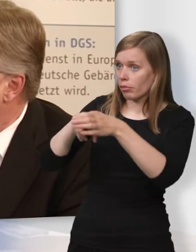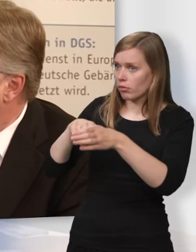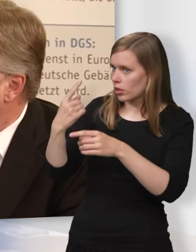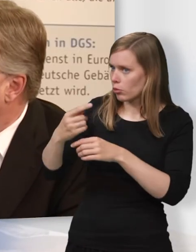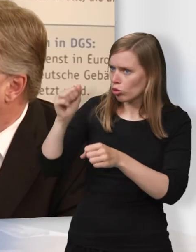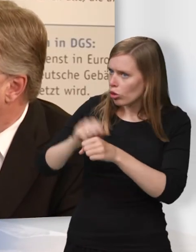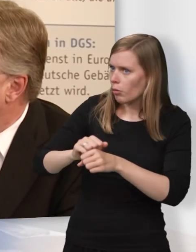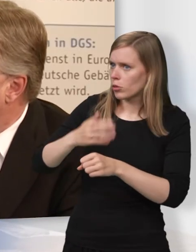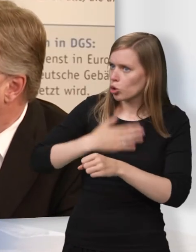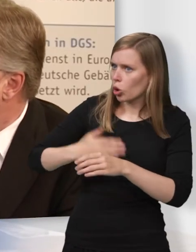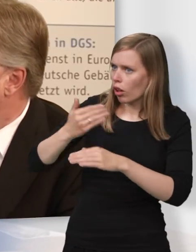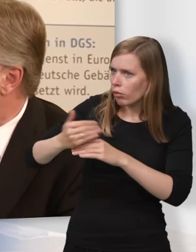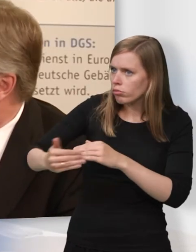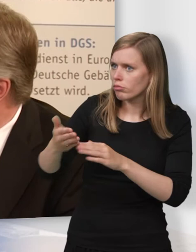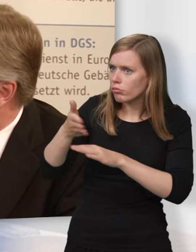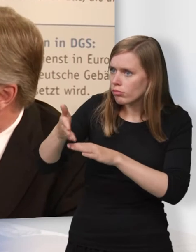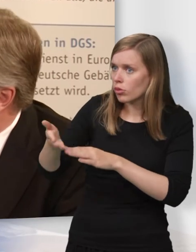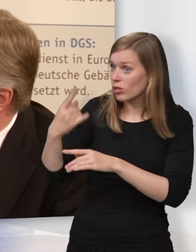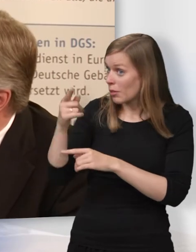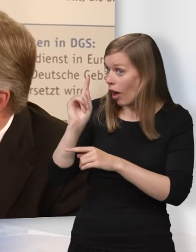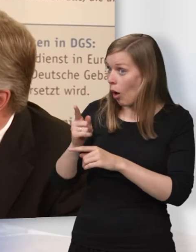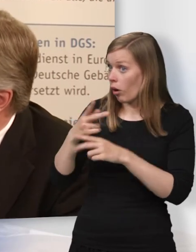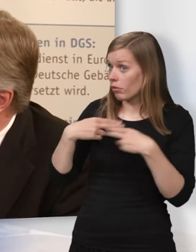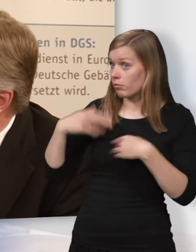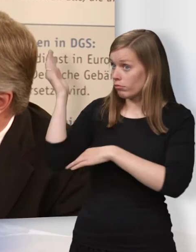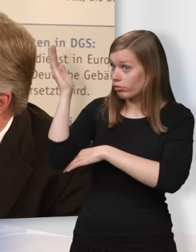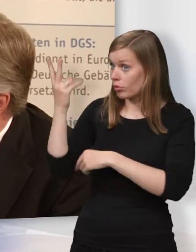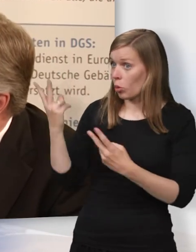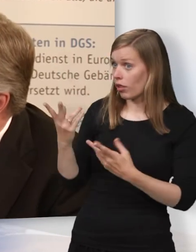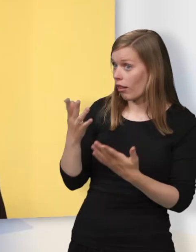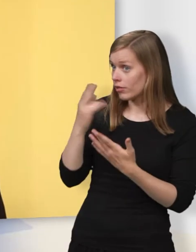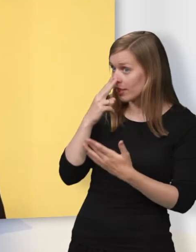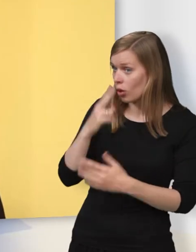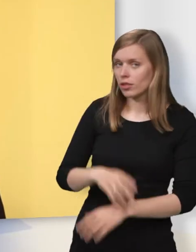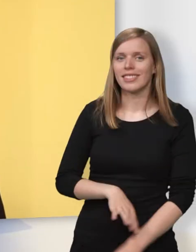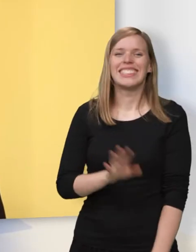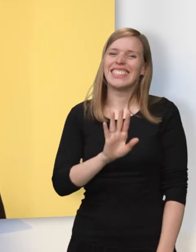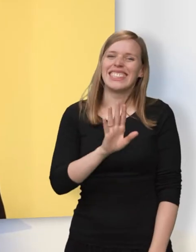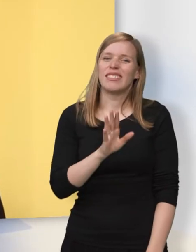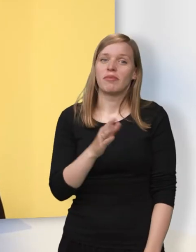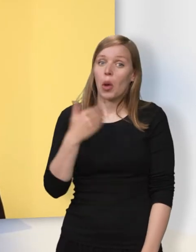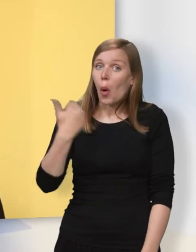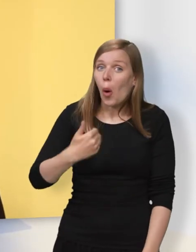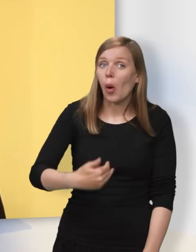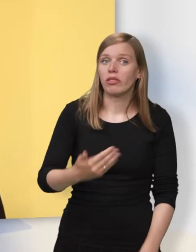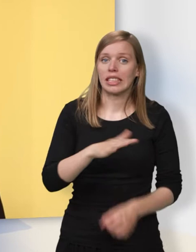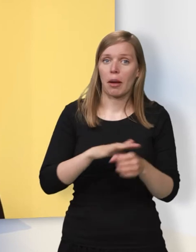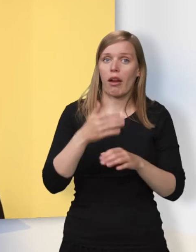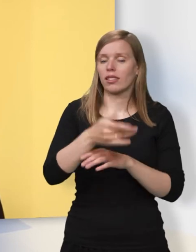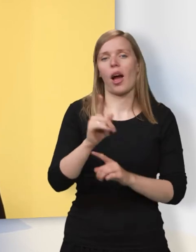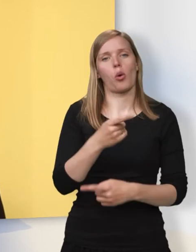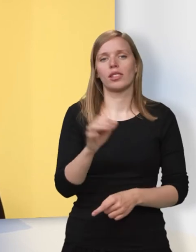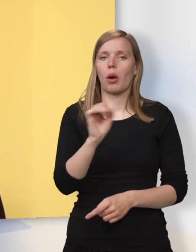Sonntag in der Gemeinde oder vielleicht sogar auch mal auf der Kanzel? Wie muss man sich das vorstellen? Na, ich bin nicht sehr häufig da, weil ich